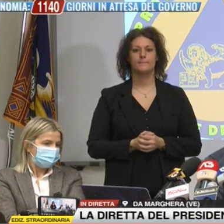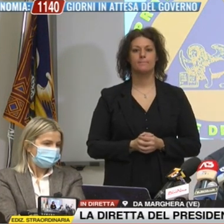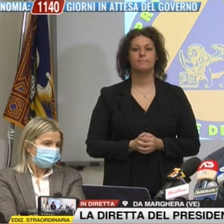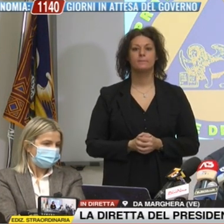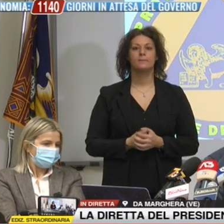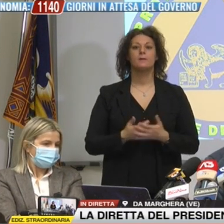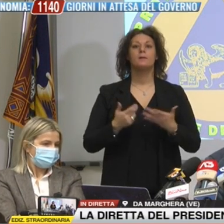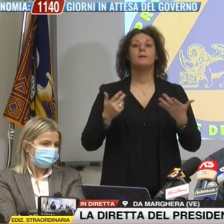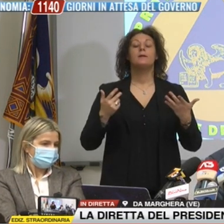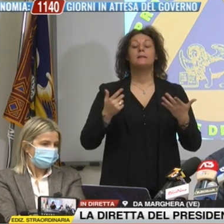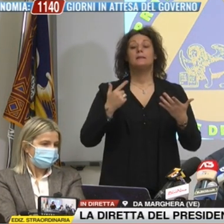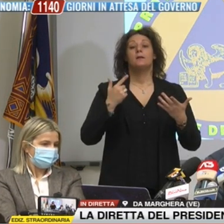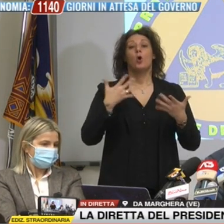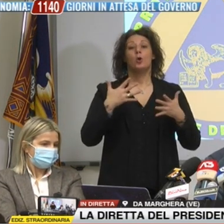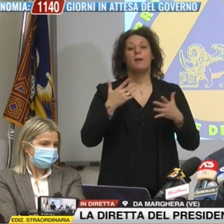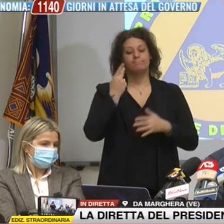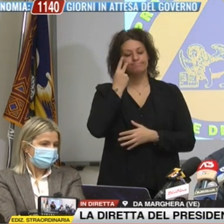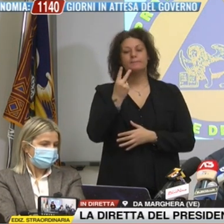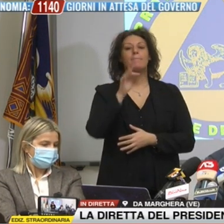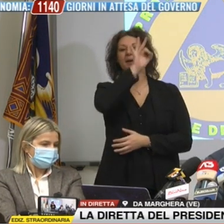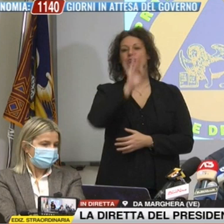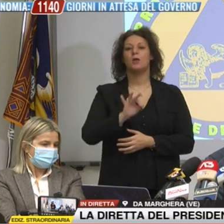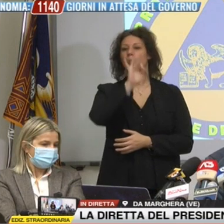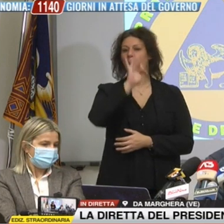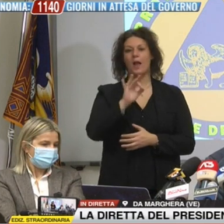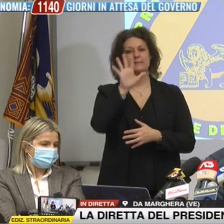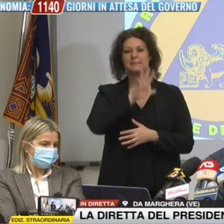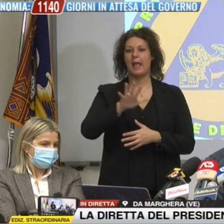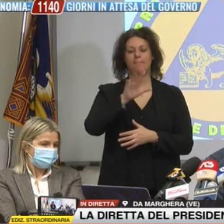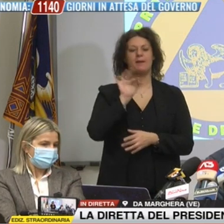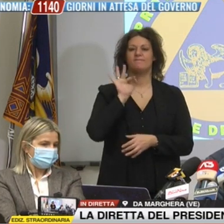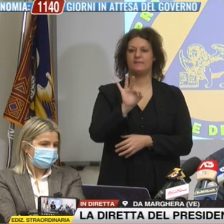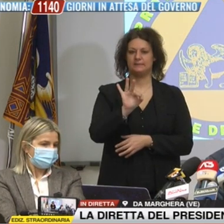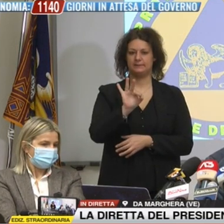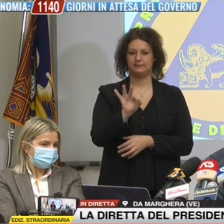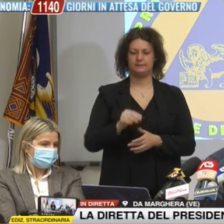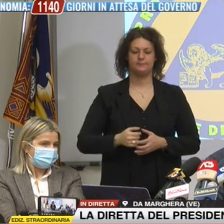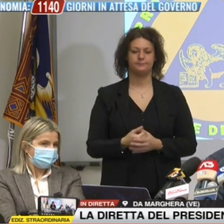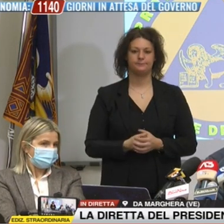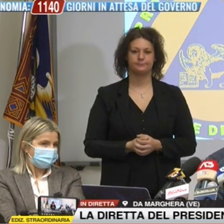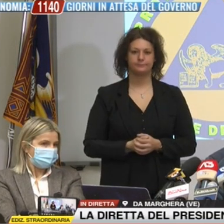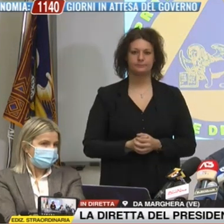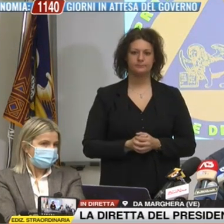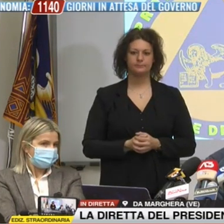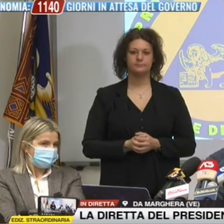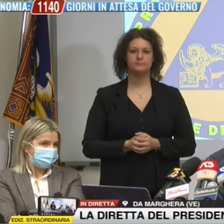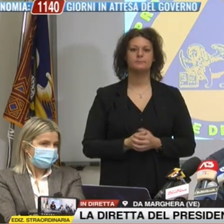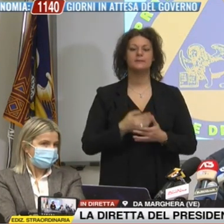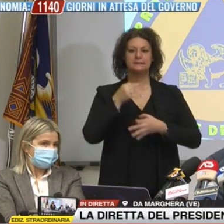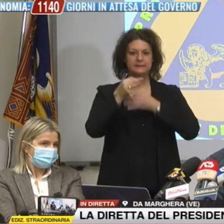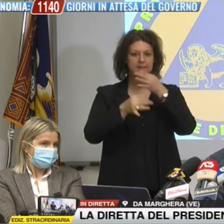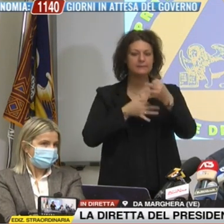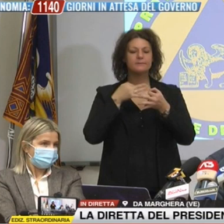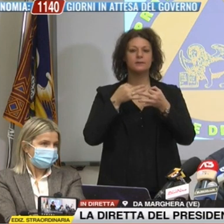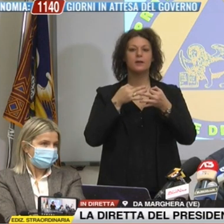delle percentuali fisse e in particolare noi sappiamo che ogni